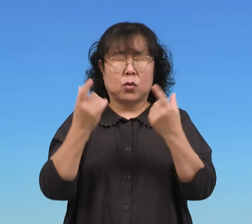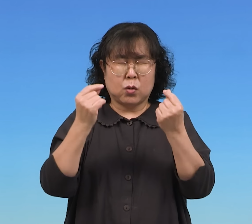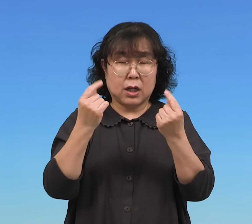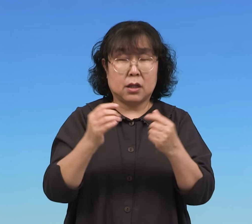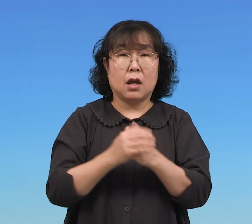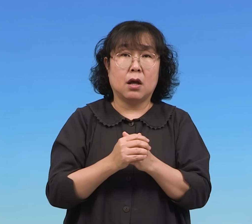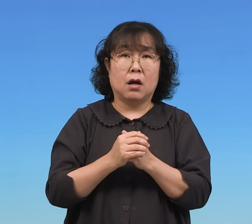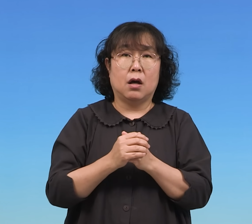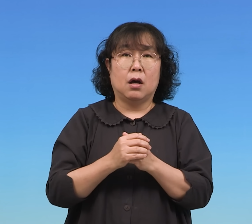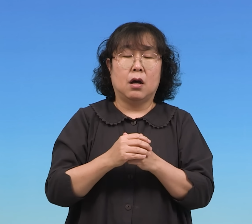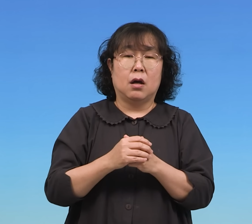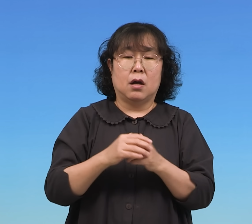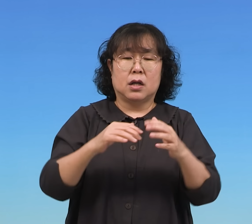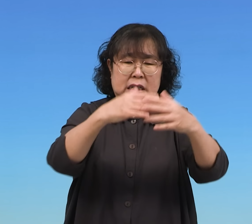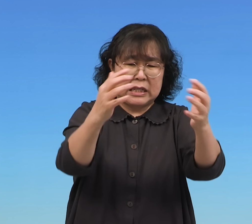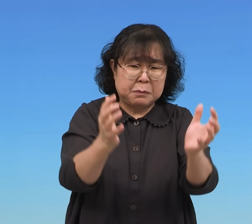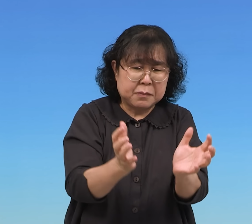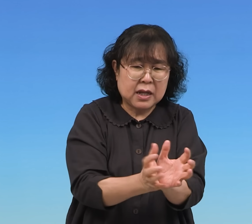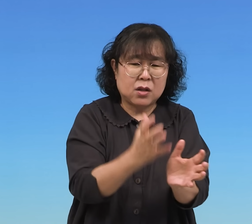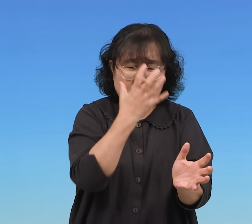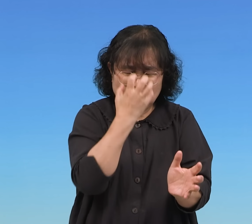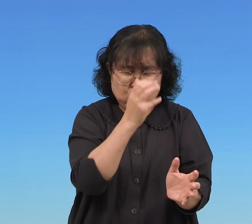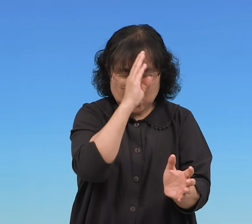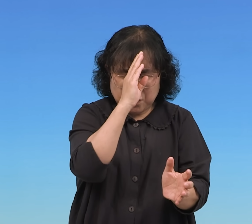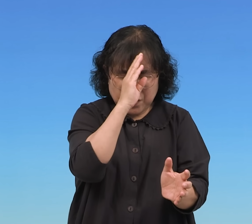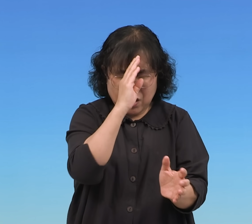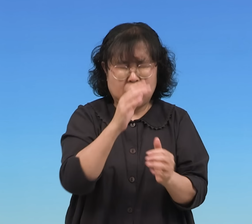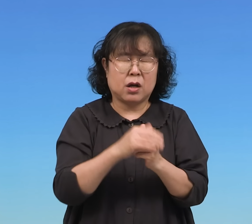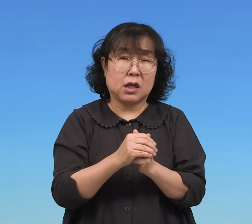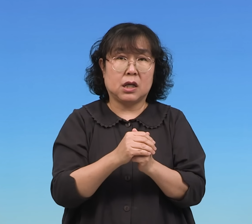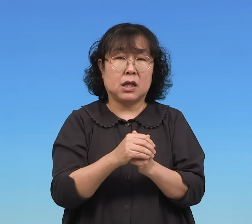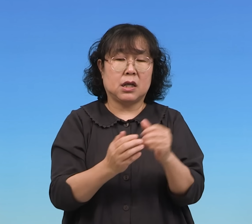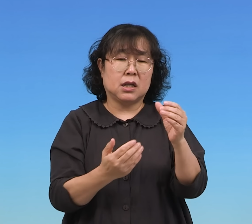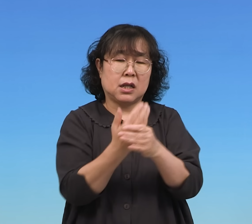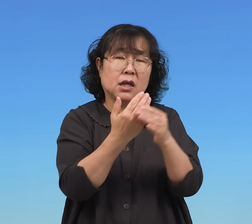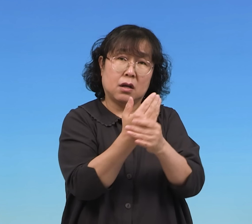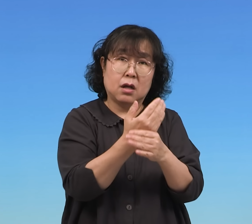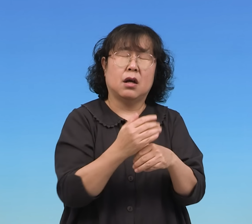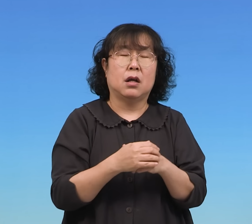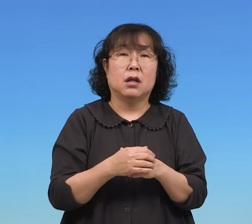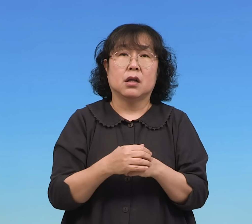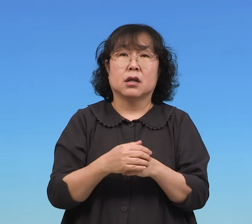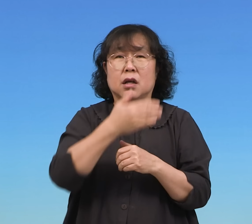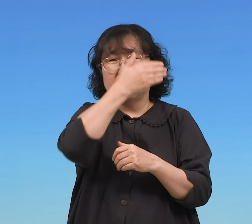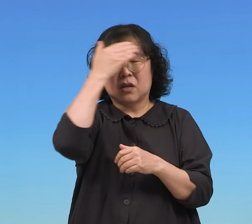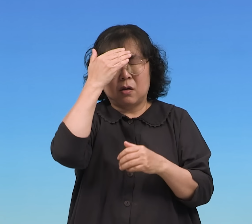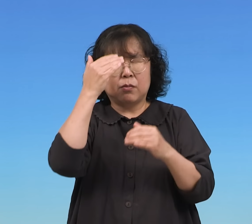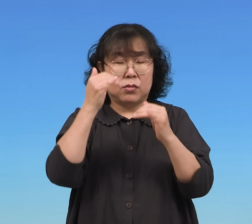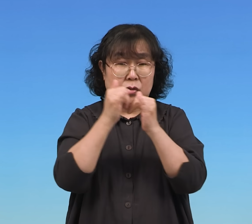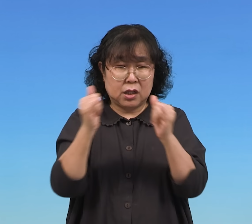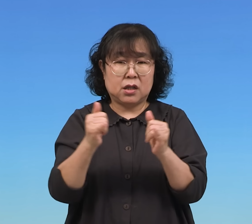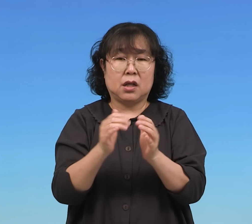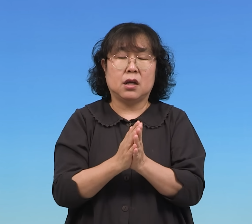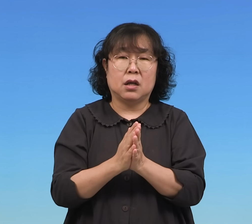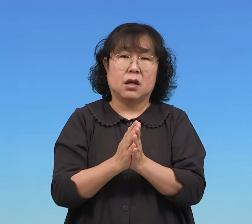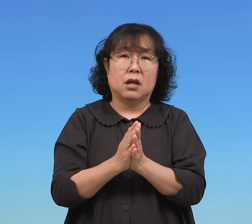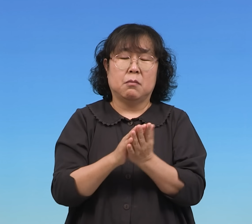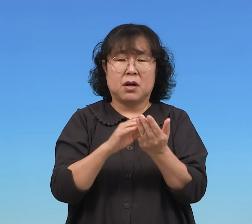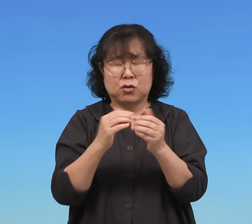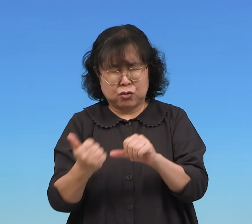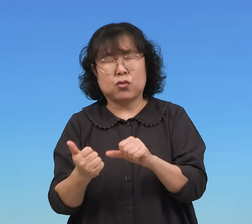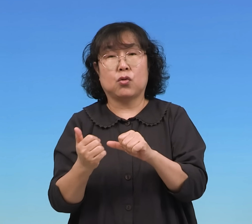같다. 너무너무 힘든 일이 연거푸 일어나고 젊은이들이 좌절하고 젊은이들이 저 생떼 같은 아이들이 죽음을